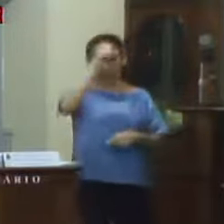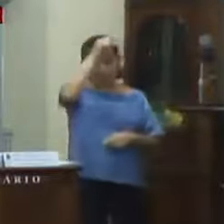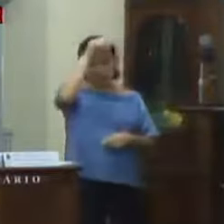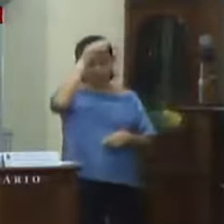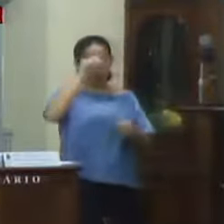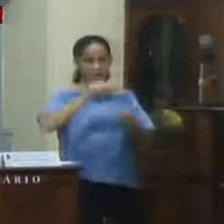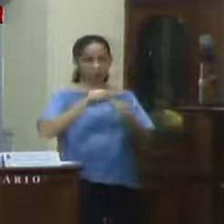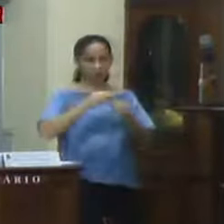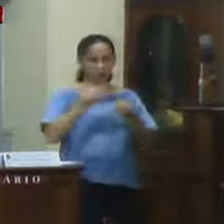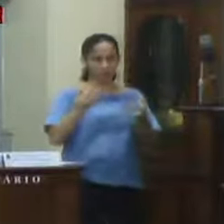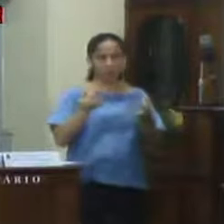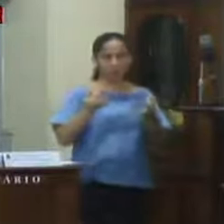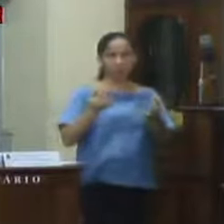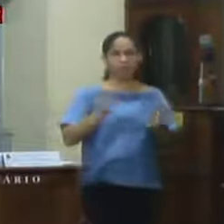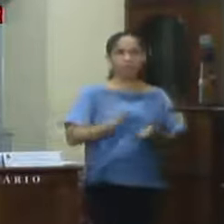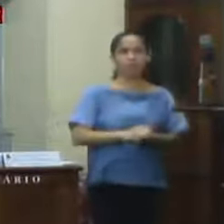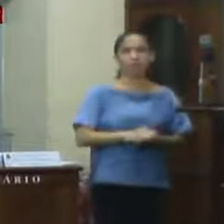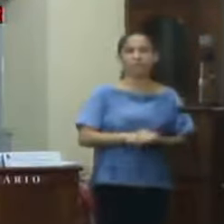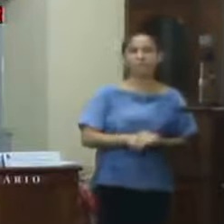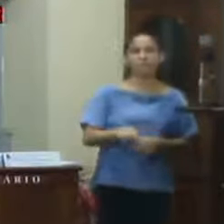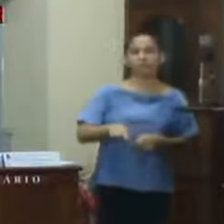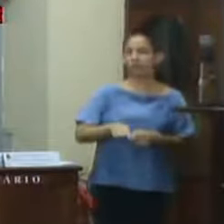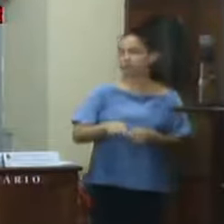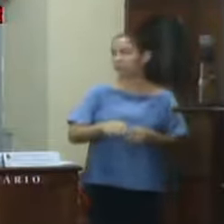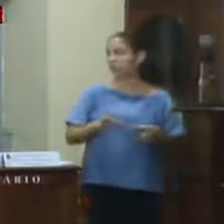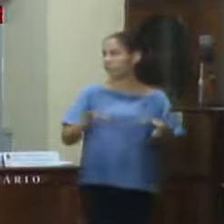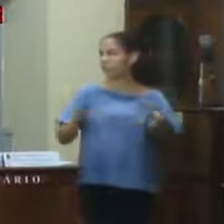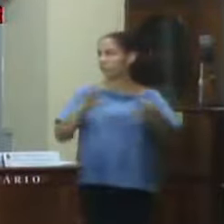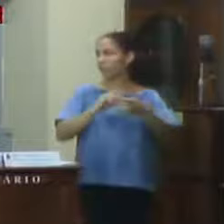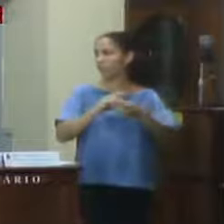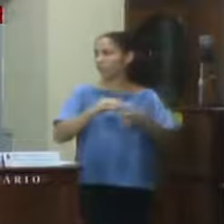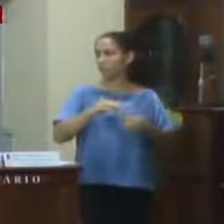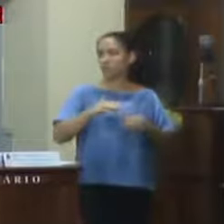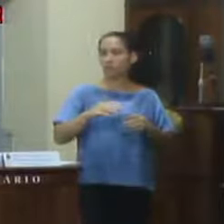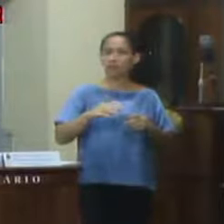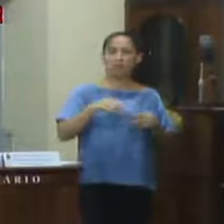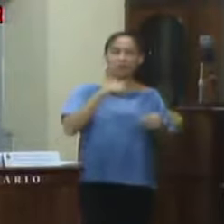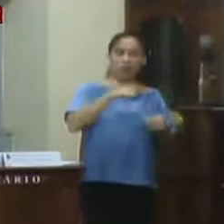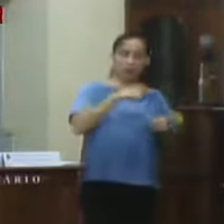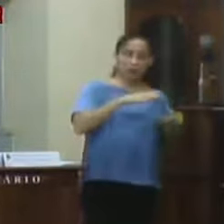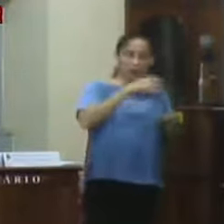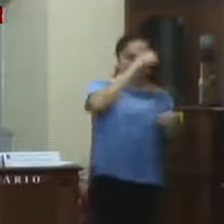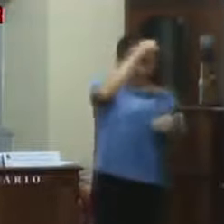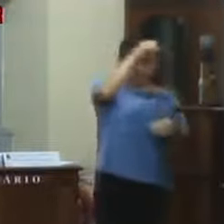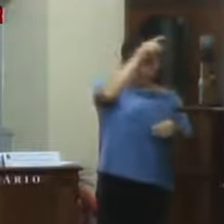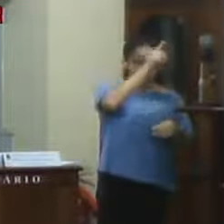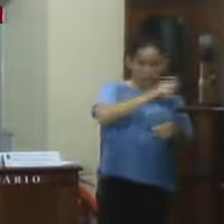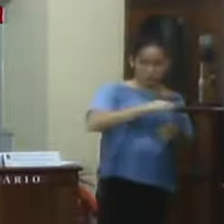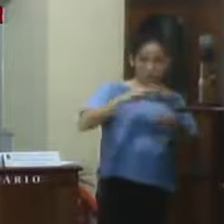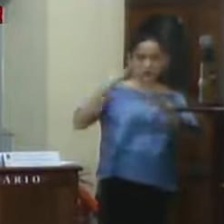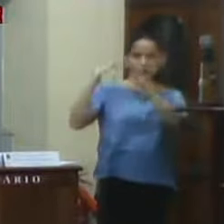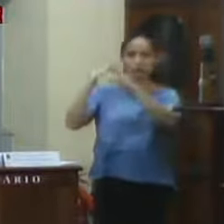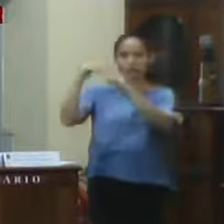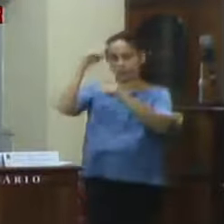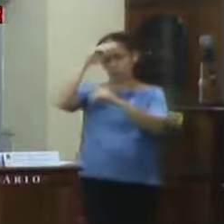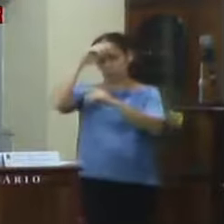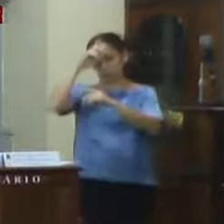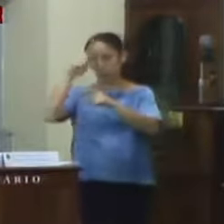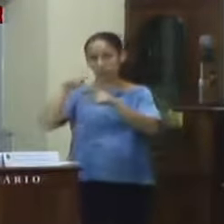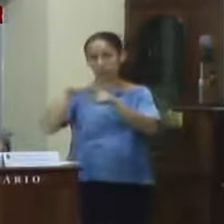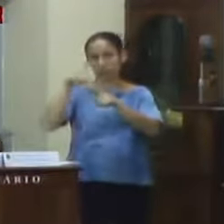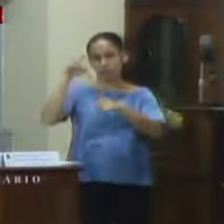autorizado a estabelecer, firmar e celebrar termo de cooperação ou convênio com a Irmandade Santa Casa da Santa Isabel da Santa Casa do Rio Preto,